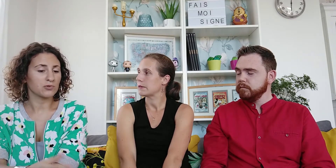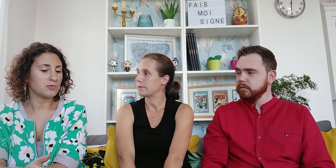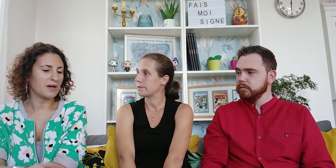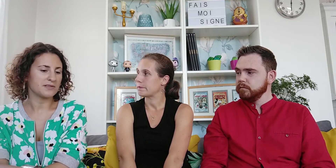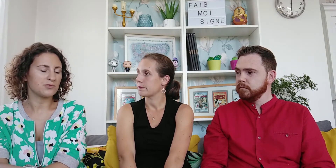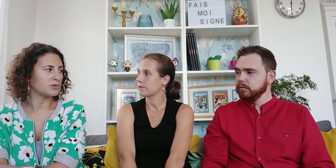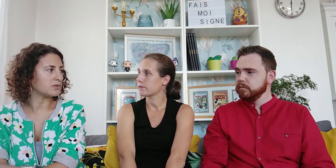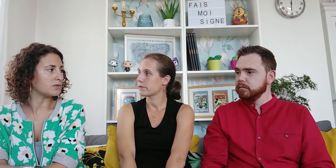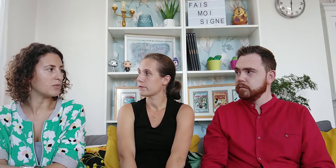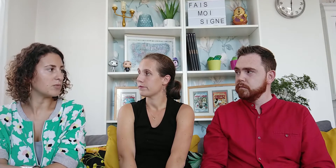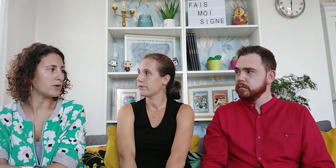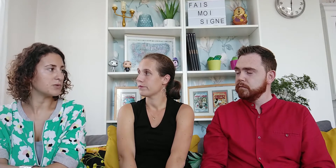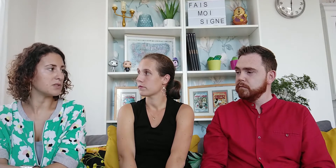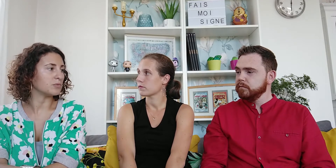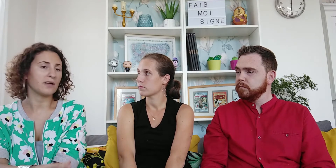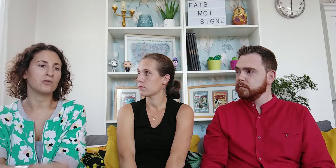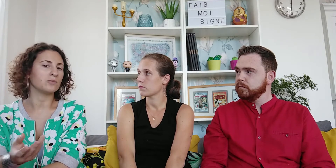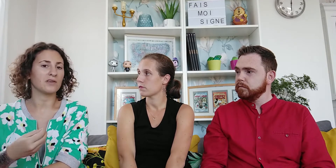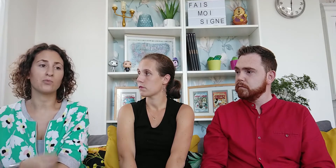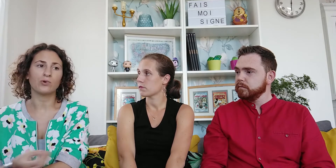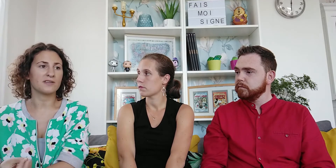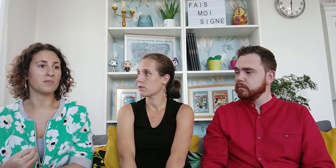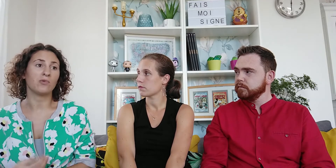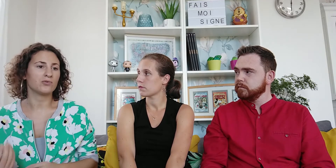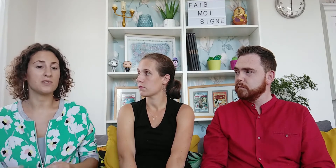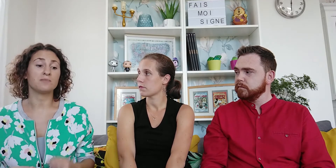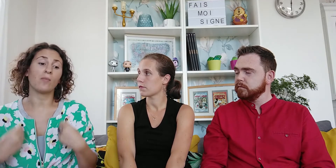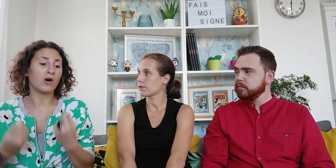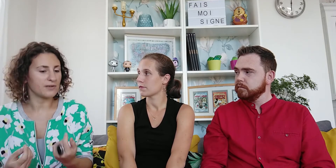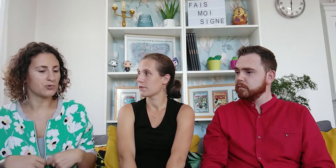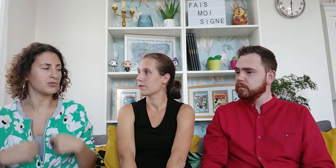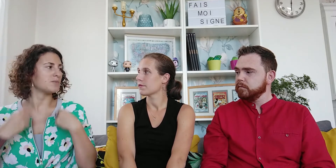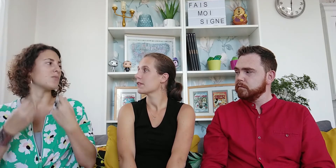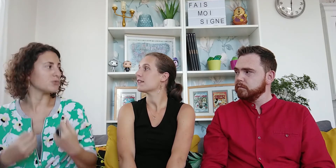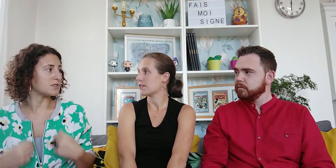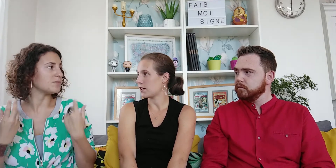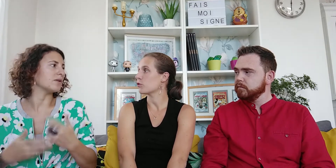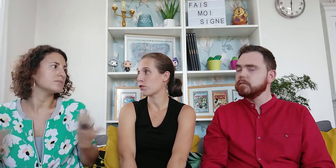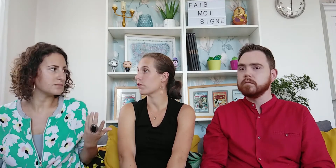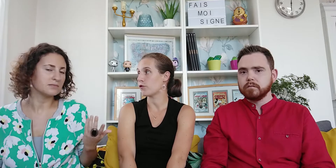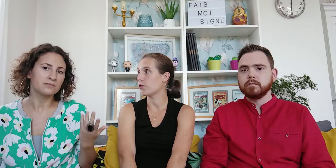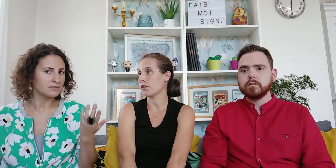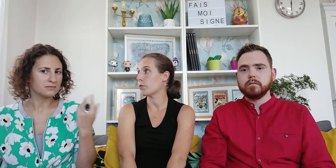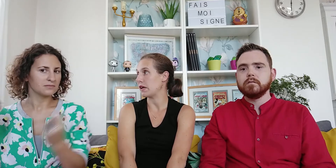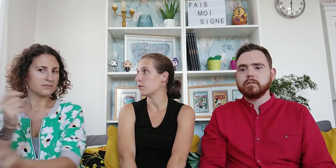tu parles. Si tu veux qu'à un moment ou à un autre, ils comprennent que par exemple, toi c'est maman, il faut que tu dises maman, elle va te changer, maman c'est ça. Donc il faut parler.